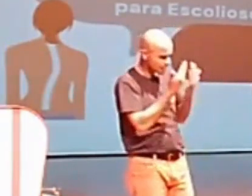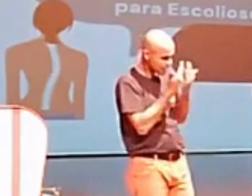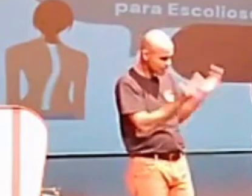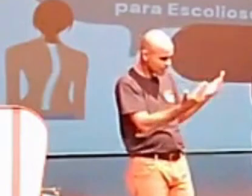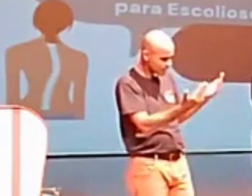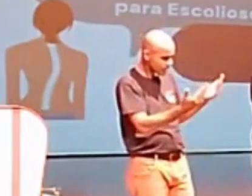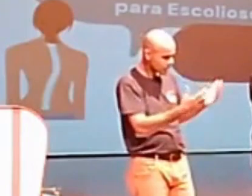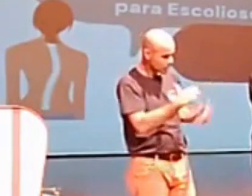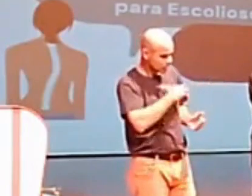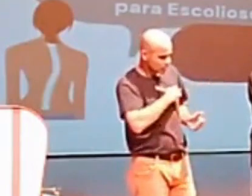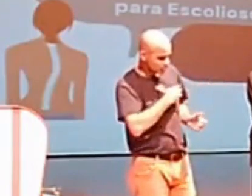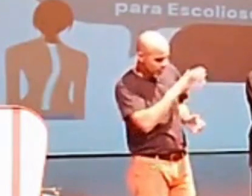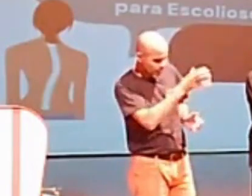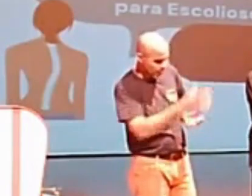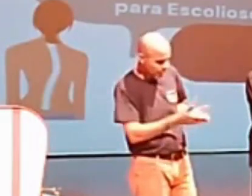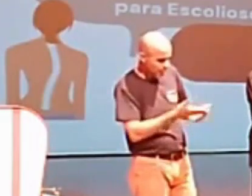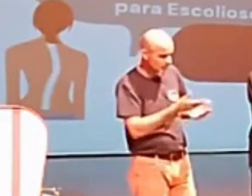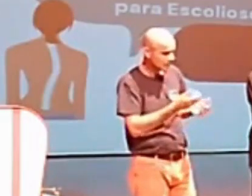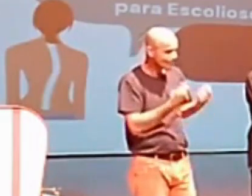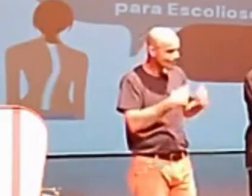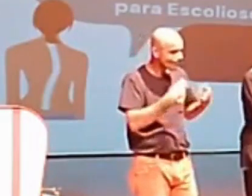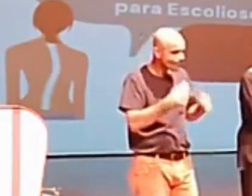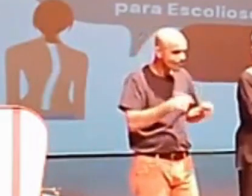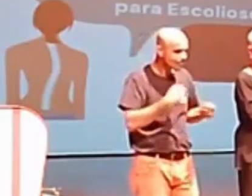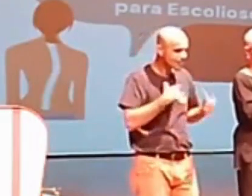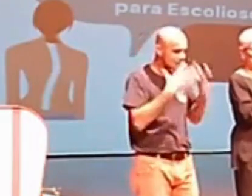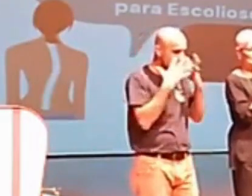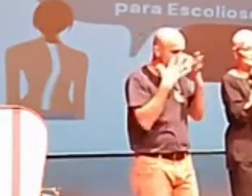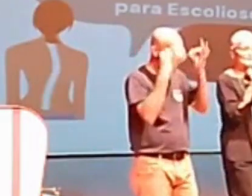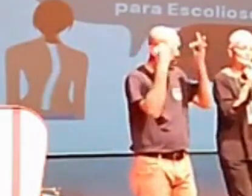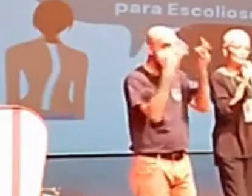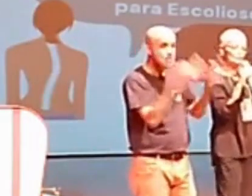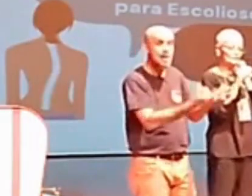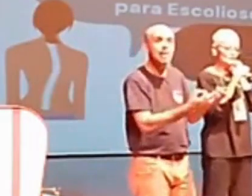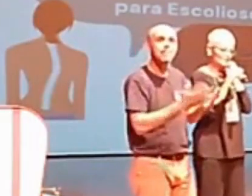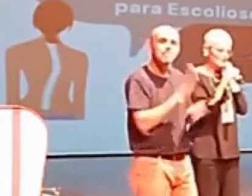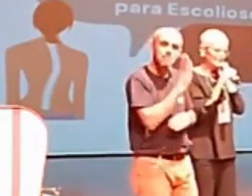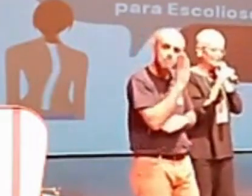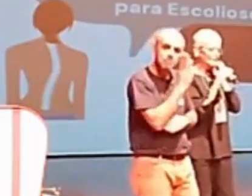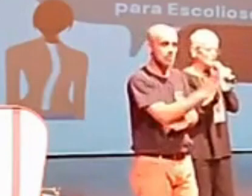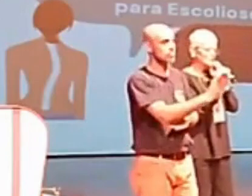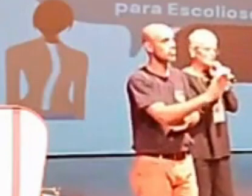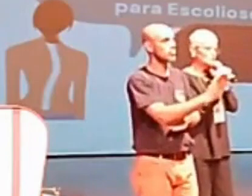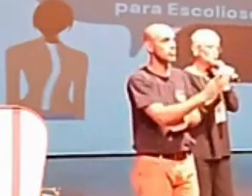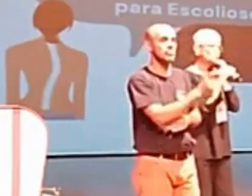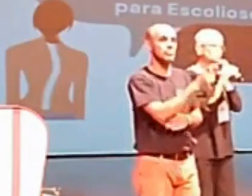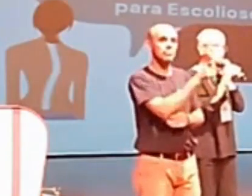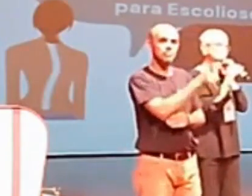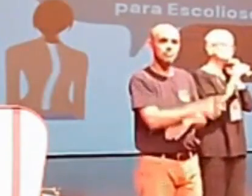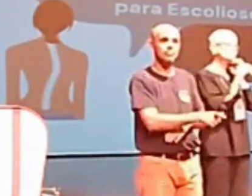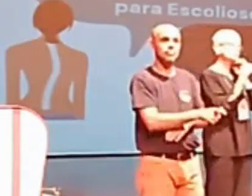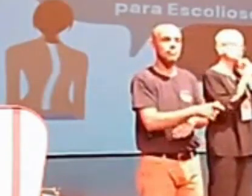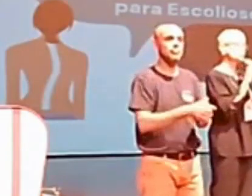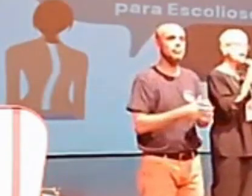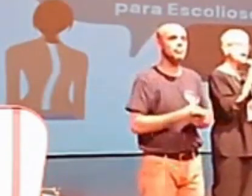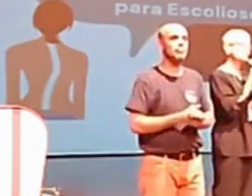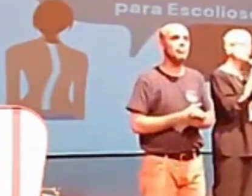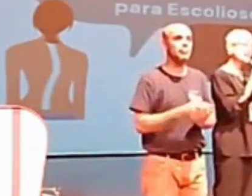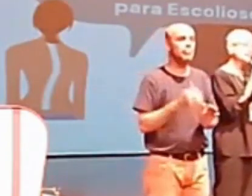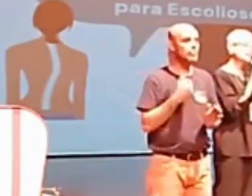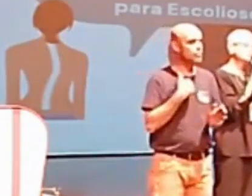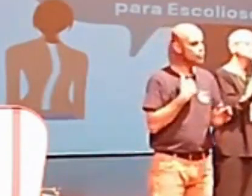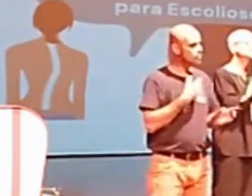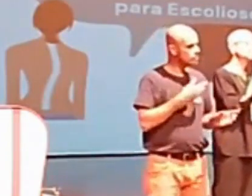condição que precisa de toda a nossa atenção e principalmente de